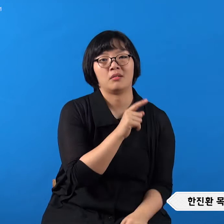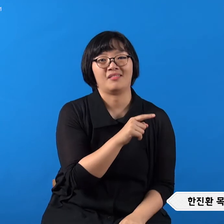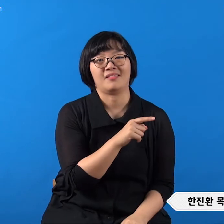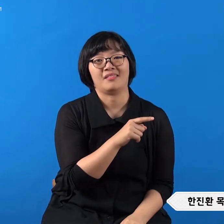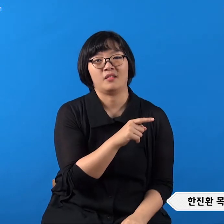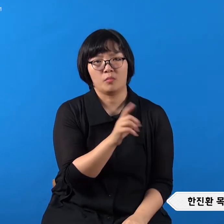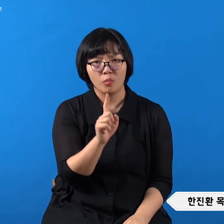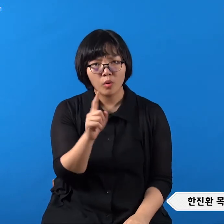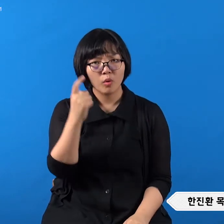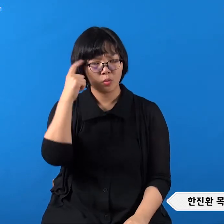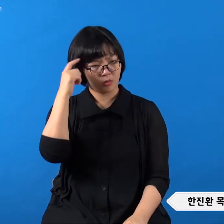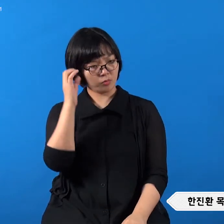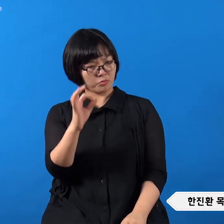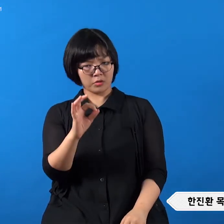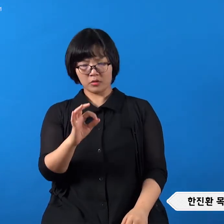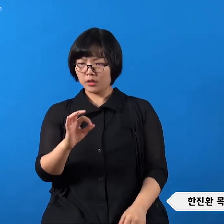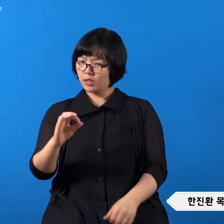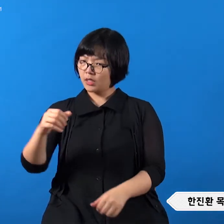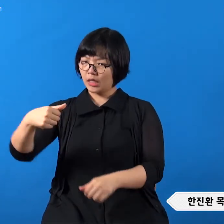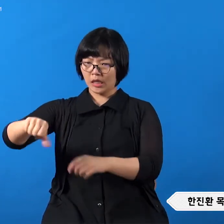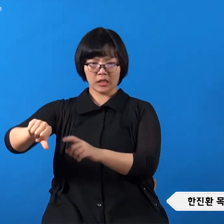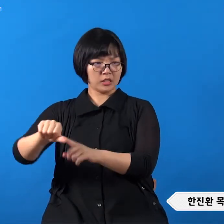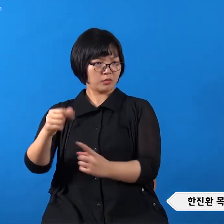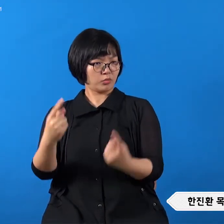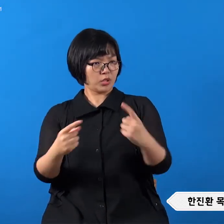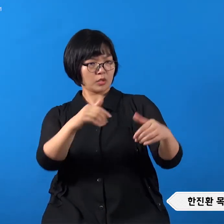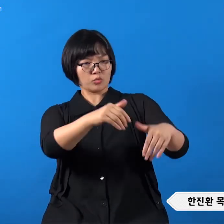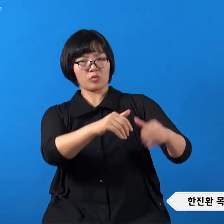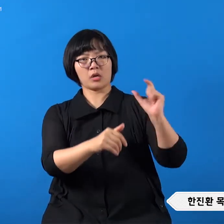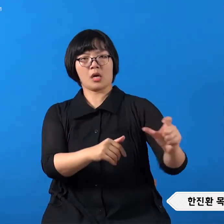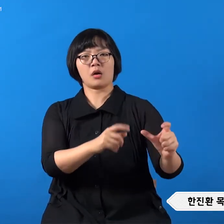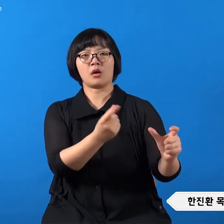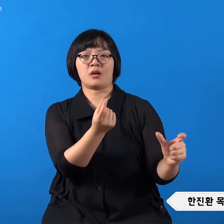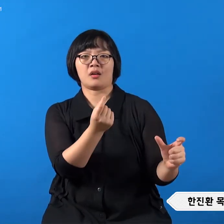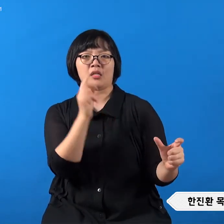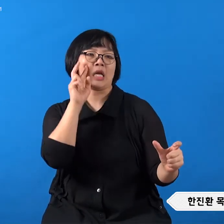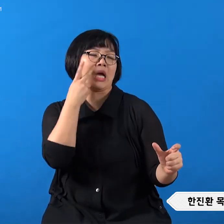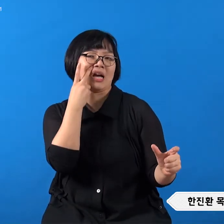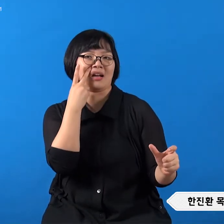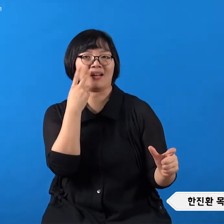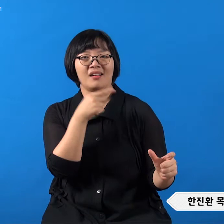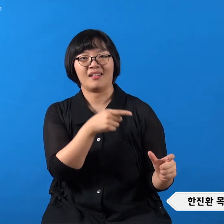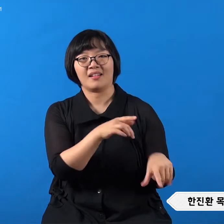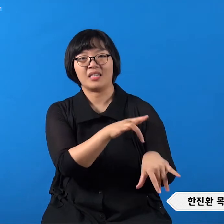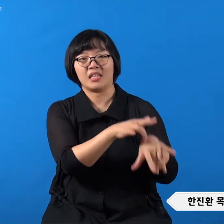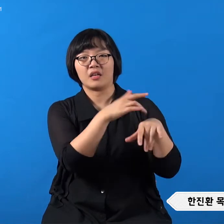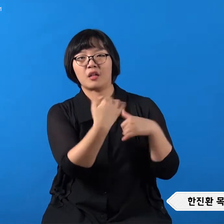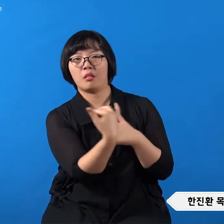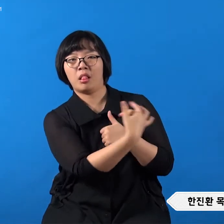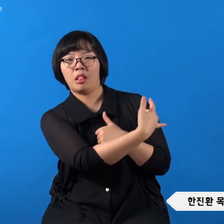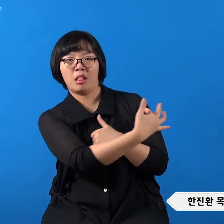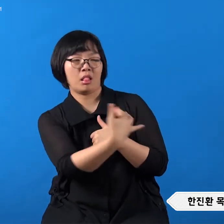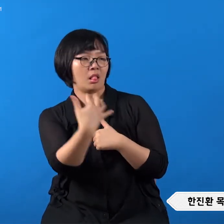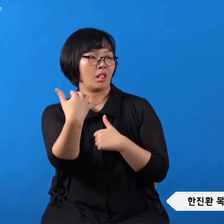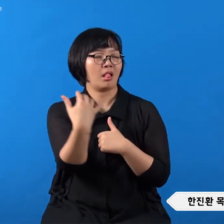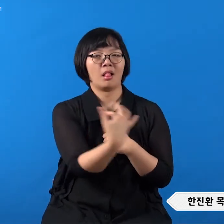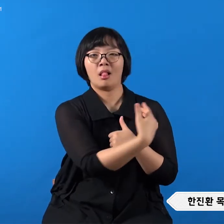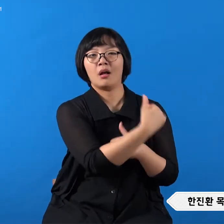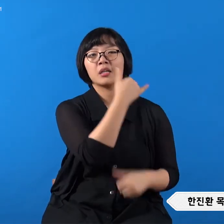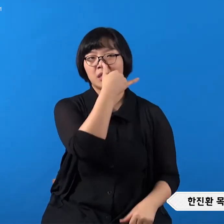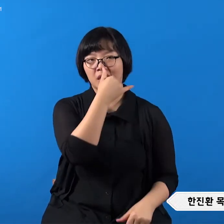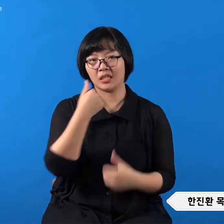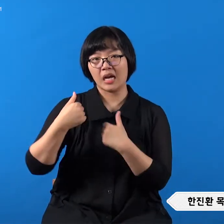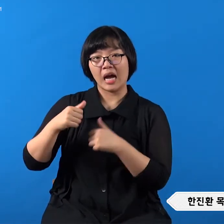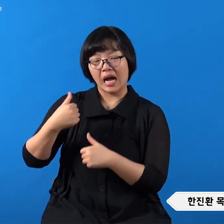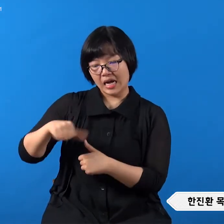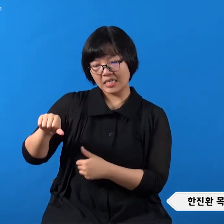이 종이 더 센 것처럼 느껴져서 종의 자리로 돌아가기가 쉽습니다. 사탄이 그렇게 유혹을 하는 거지요. 우리가